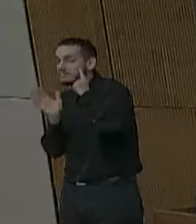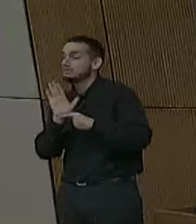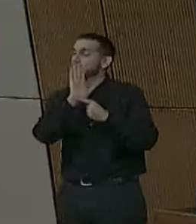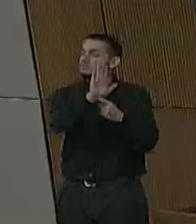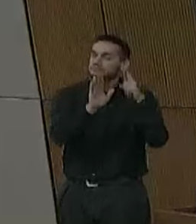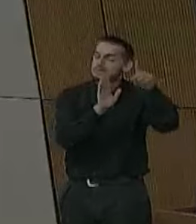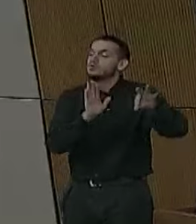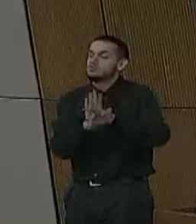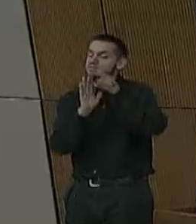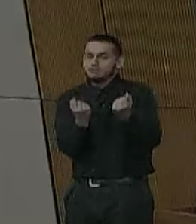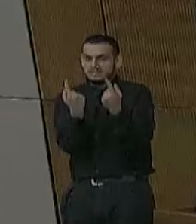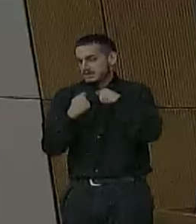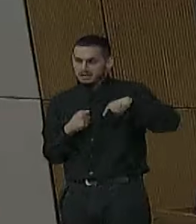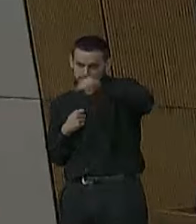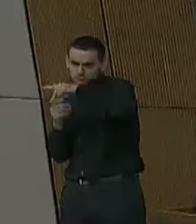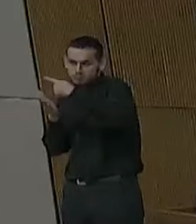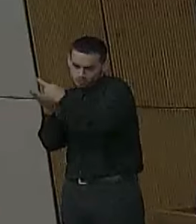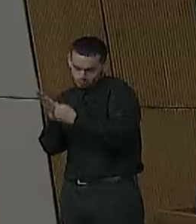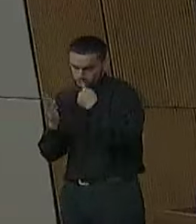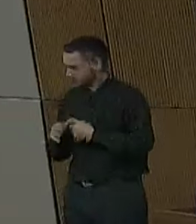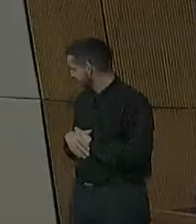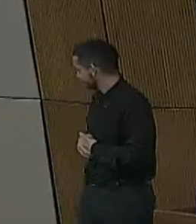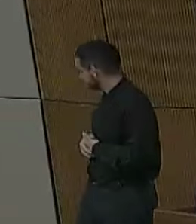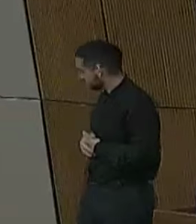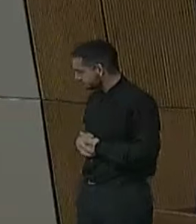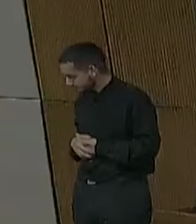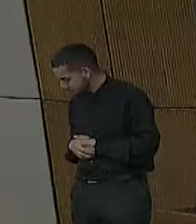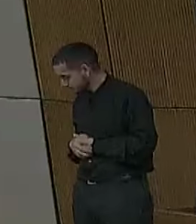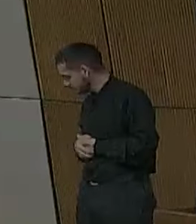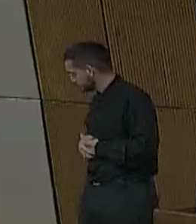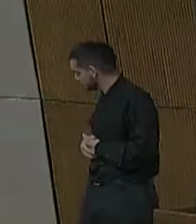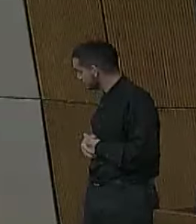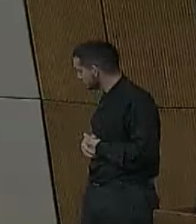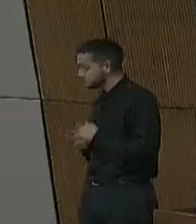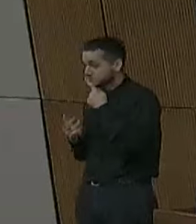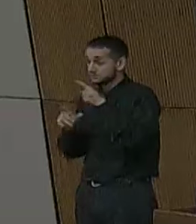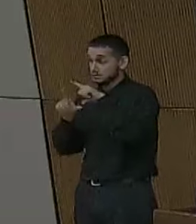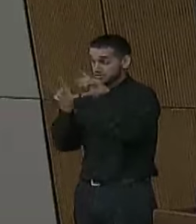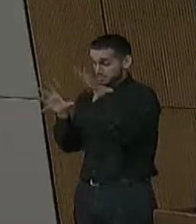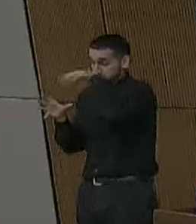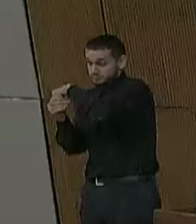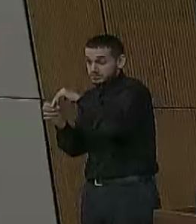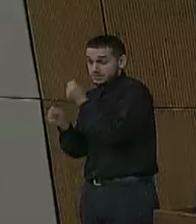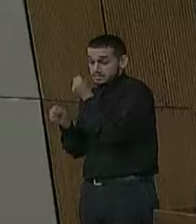lo que también mencionaban como propuesta, que los puestos laborales sean